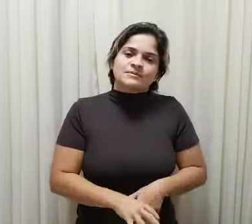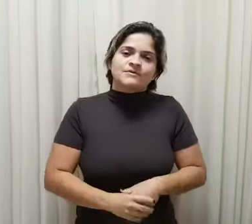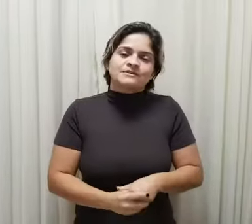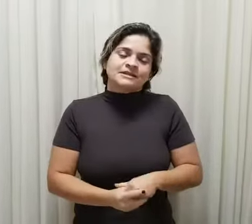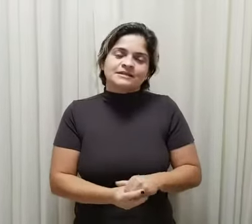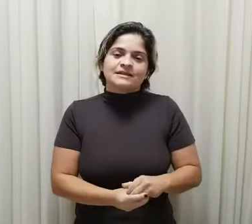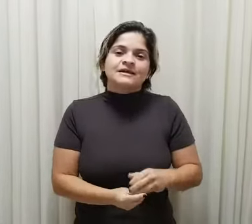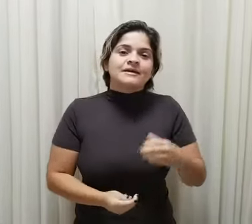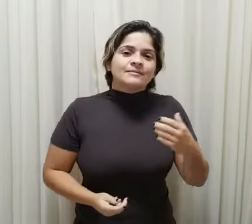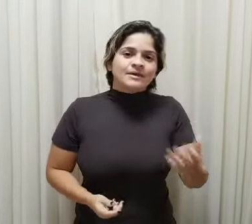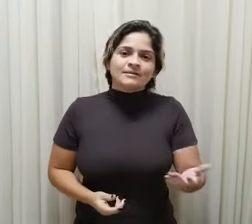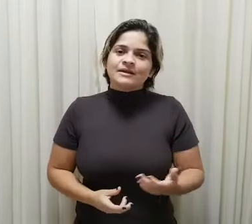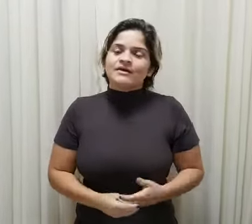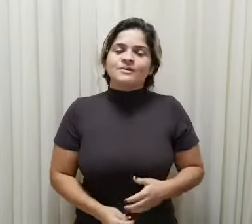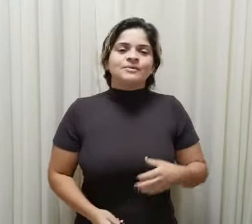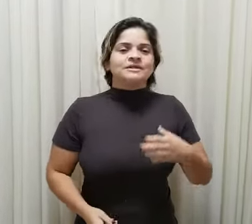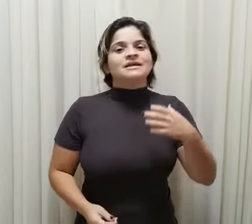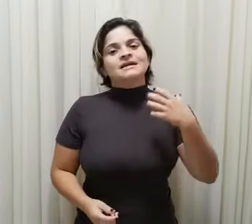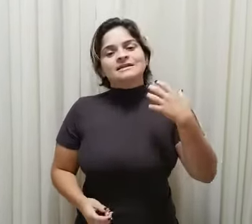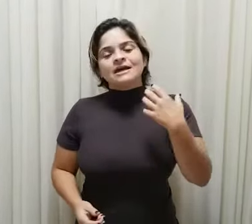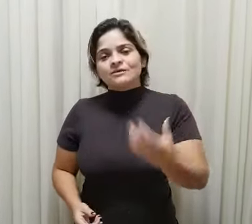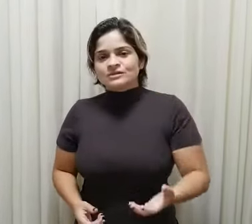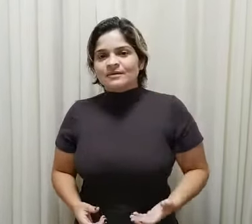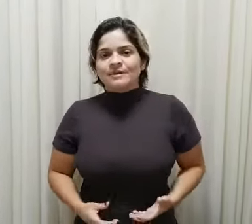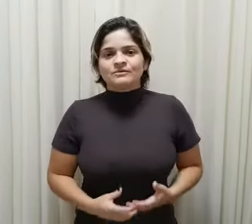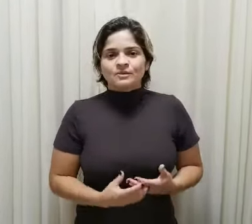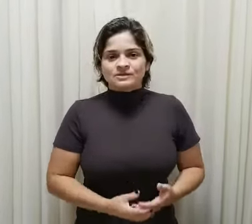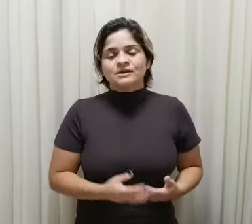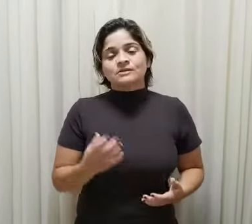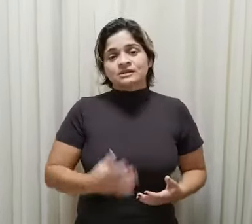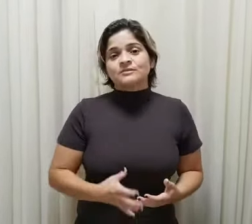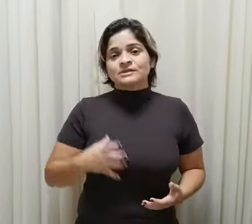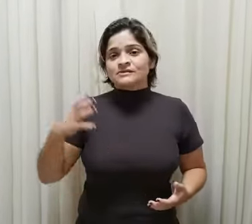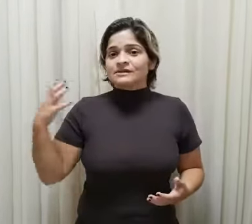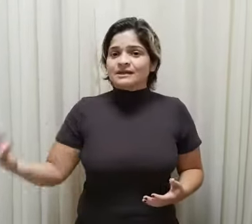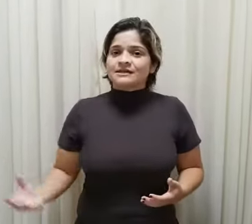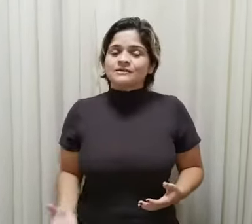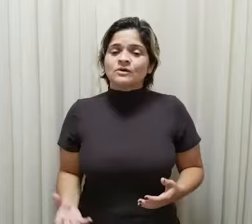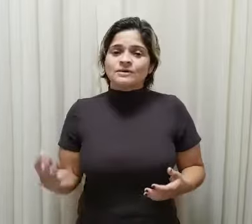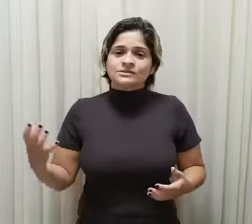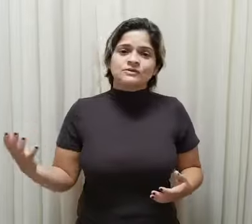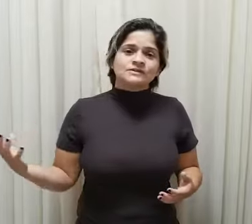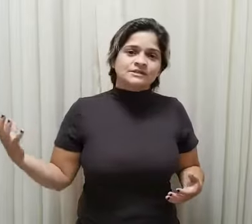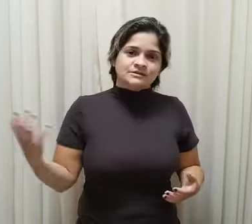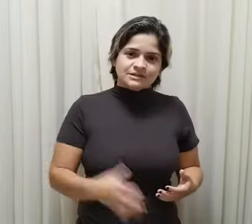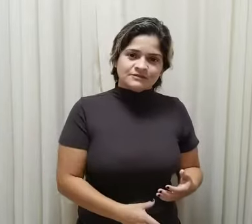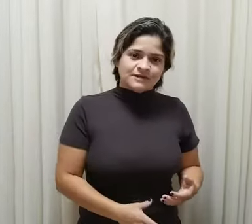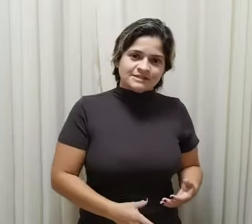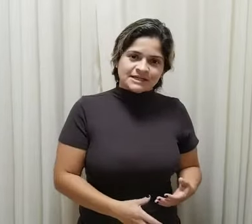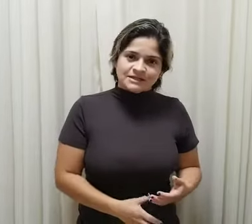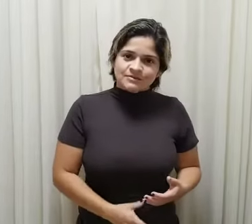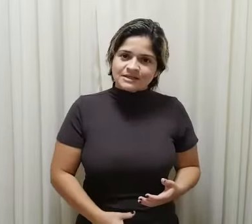para você entender bem melhor e poder degustar bem o prosecco, tanto o prosecco italiano como as uvas que estão sendo feitas aqui no